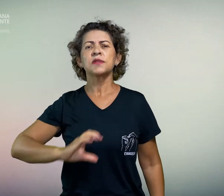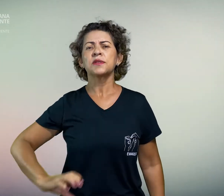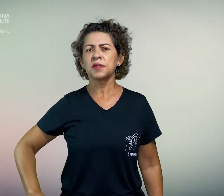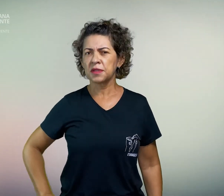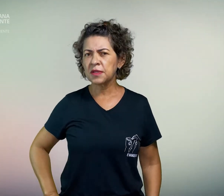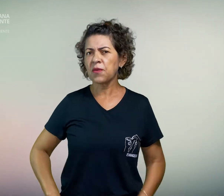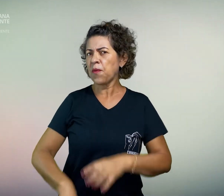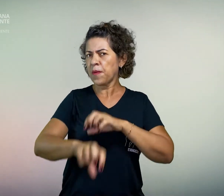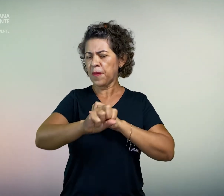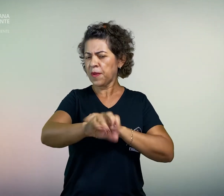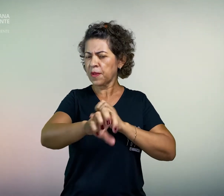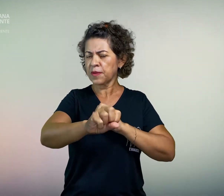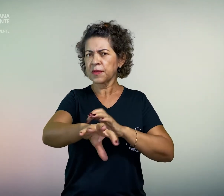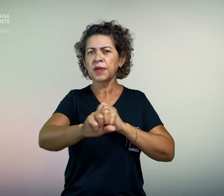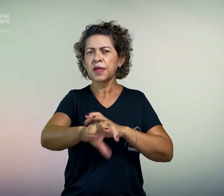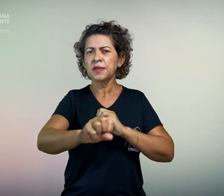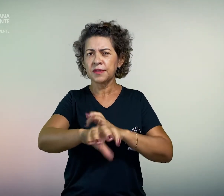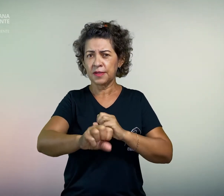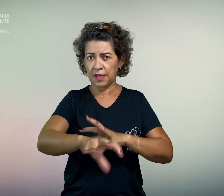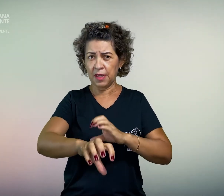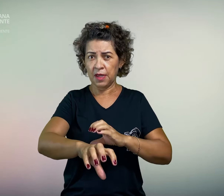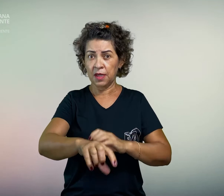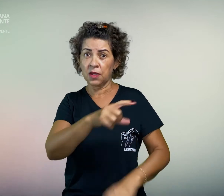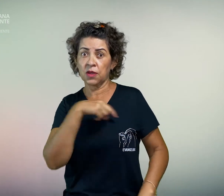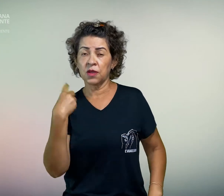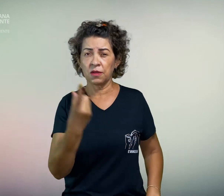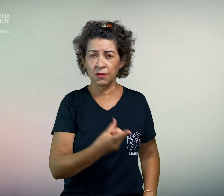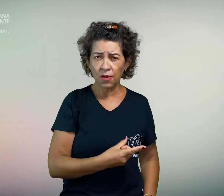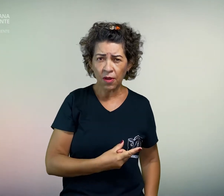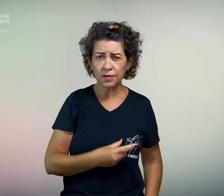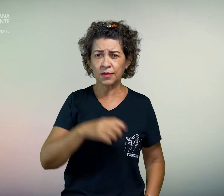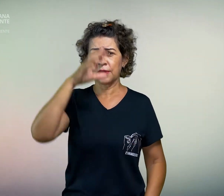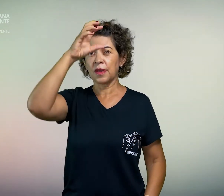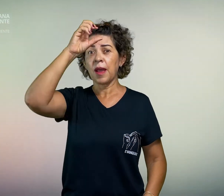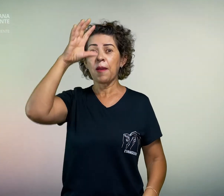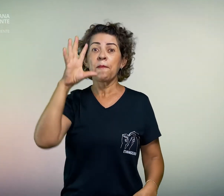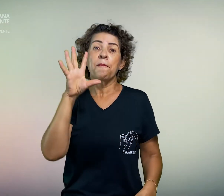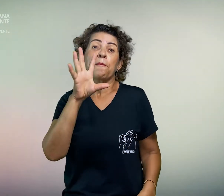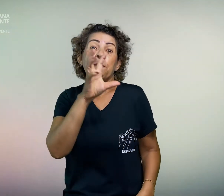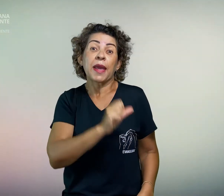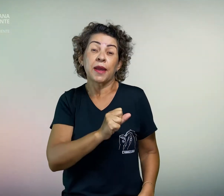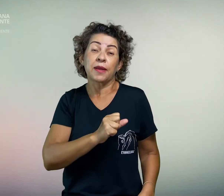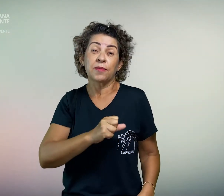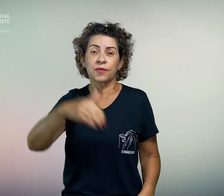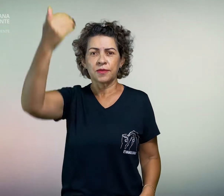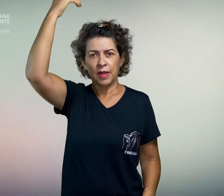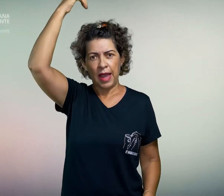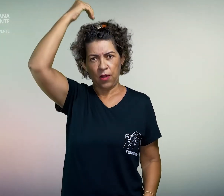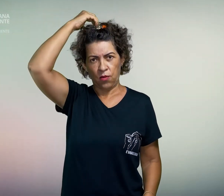Alguns cristãos, inclusive, pregam este ensinamento baseado numa leitura